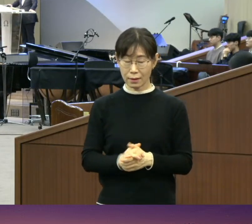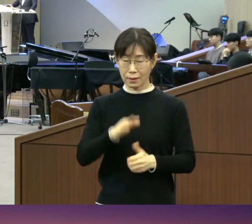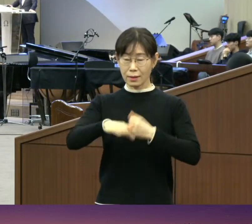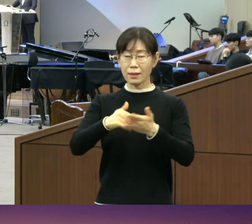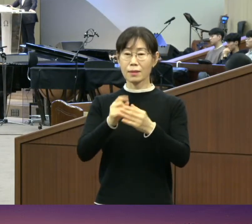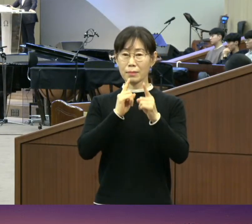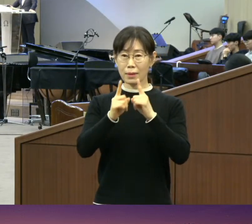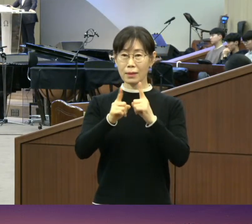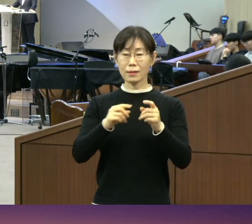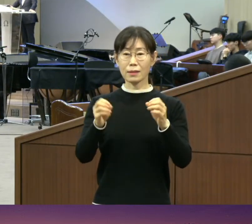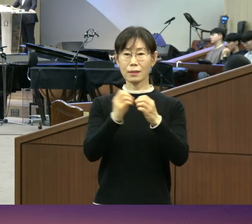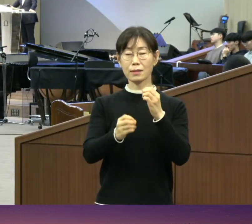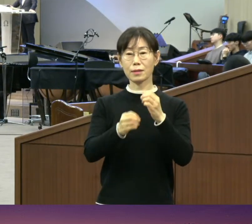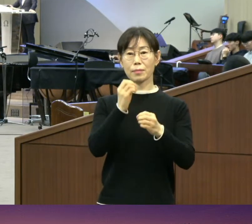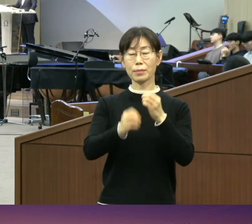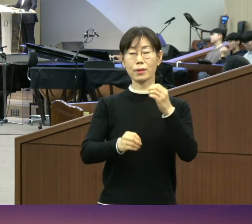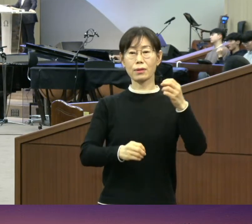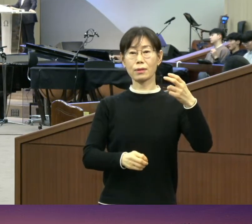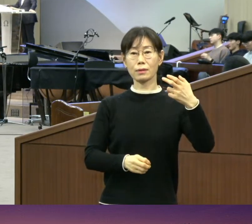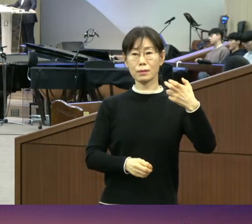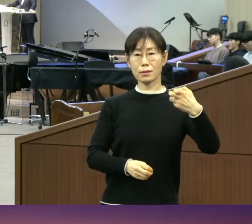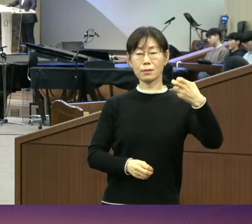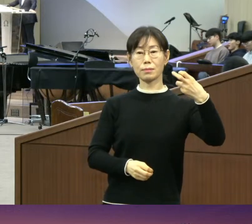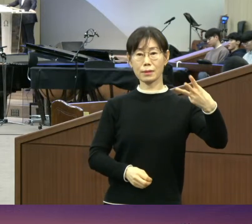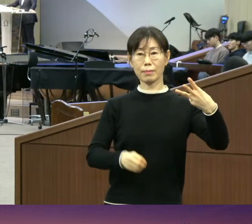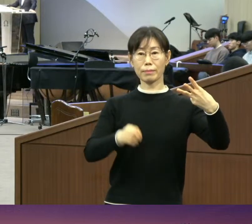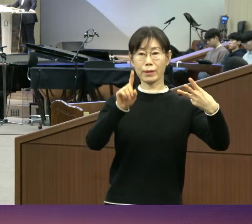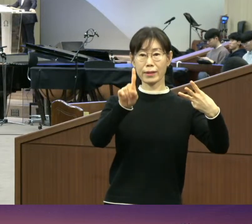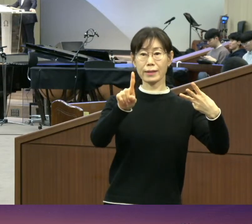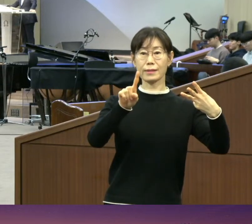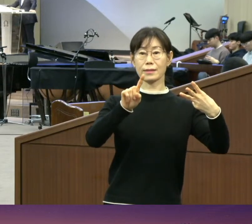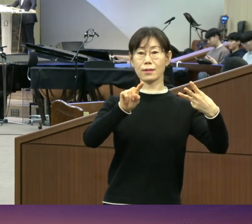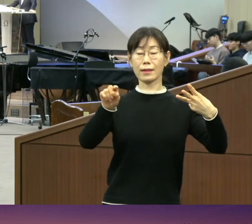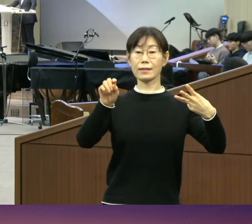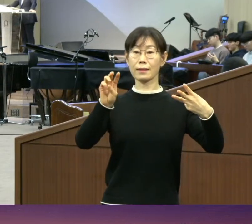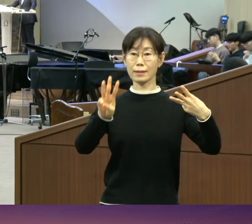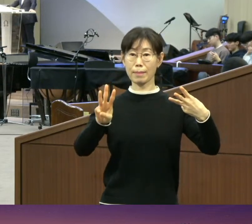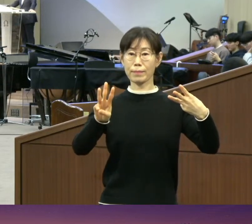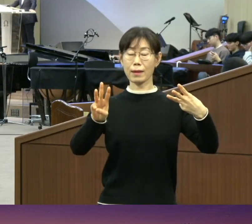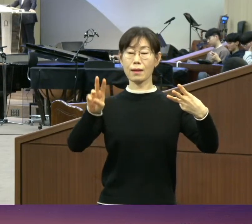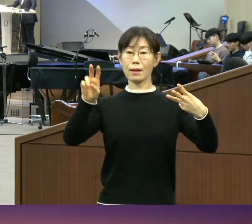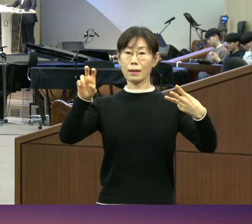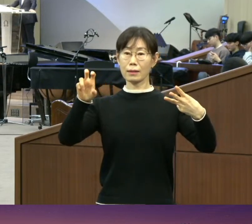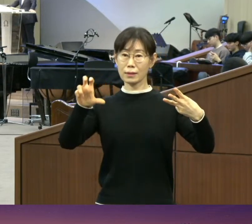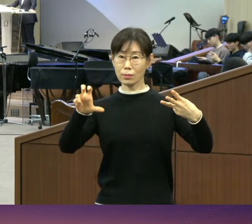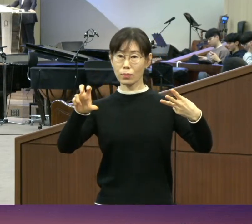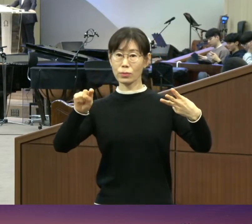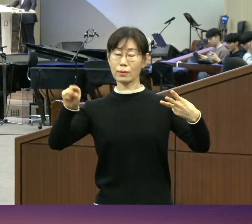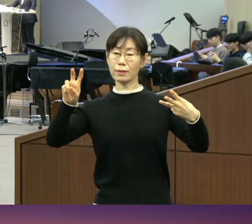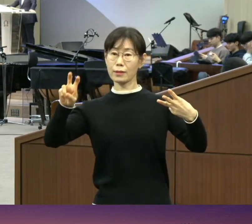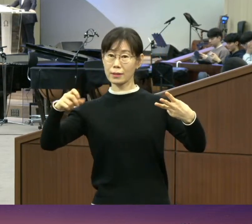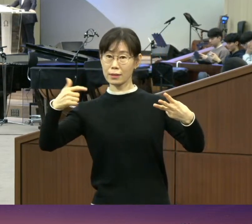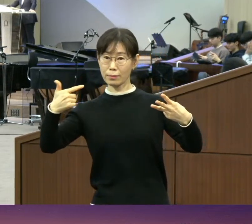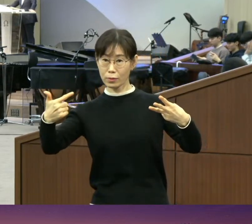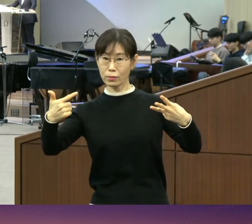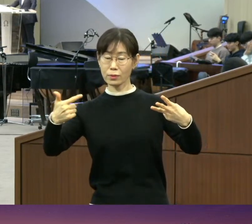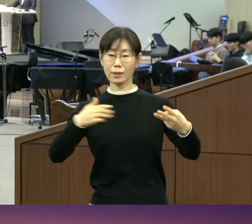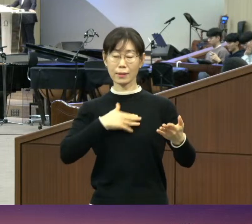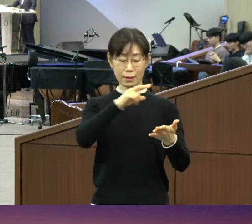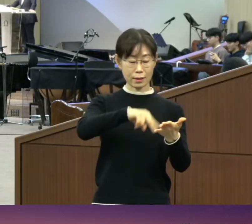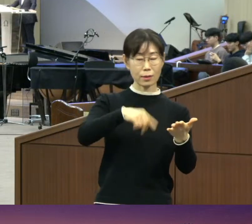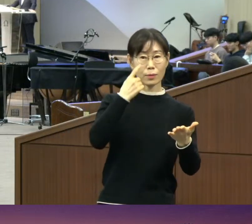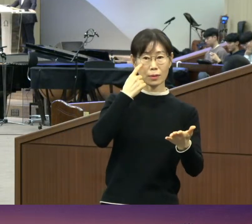하나님 말씀 시편 73편 1절, 2절, 3절 그리고 25절, 26절 제가